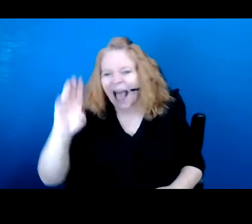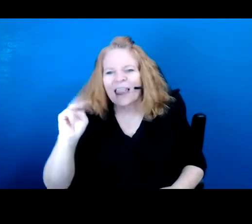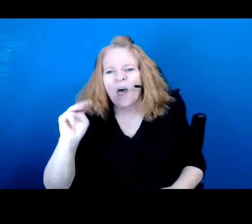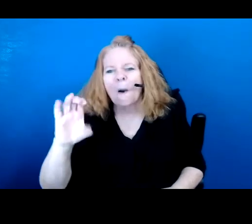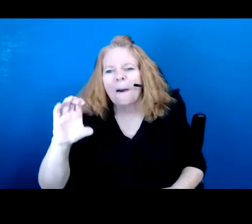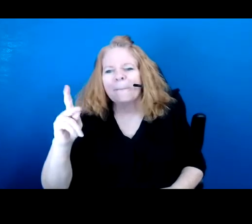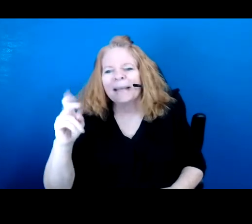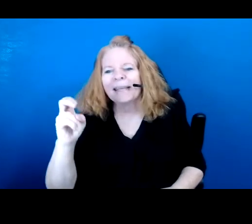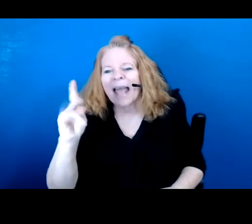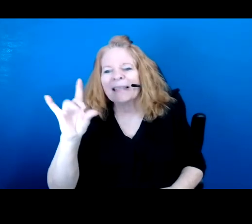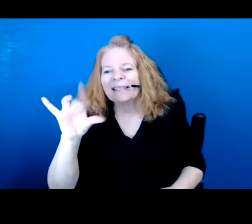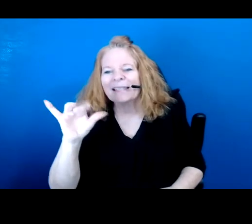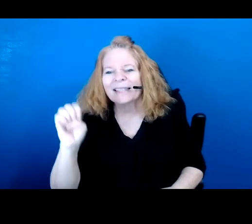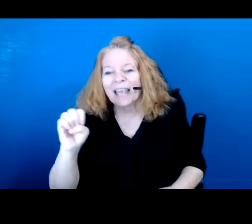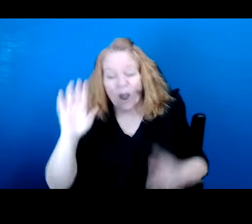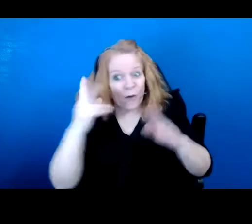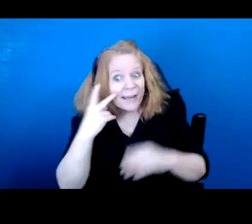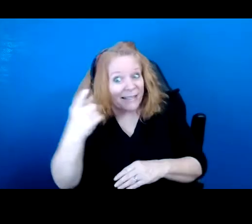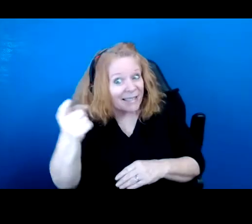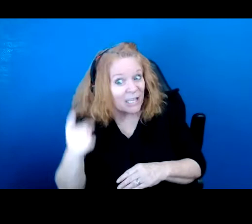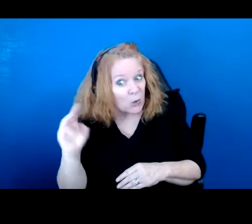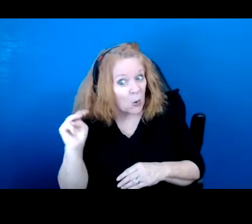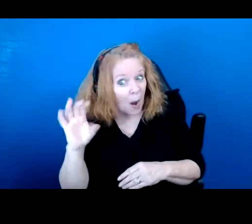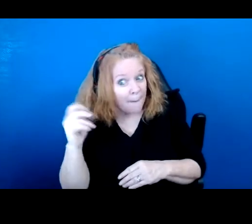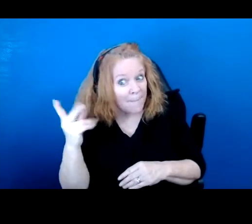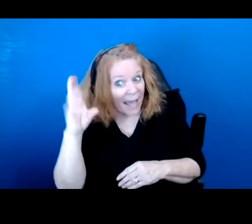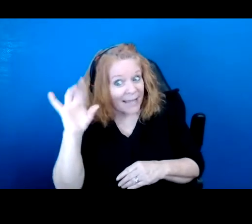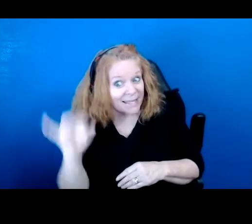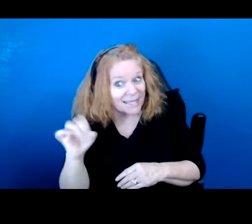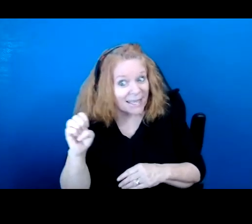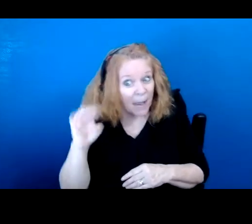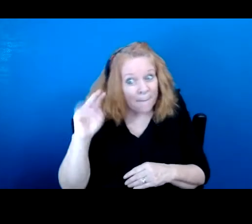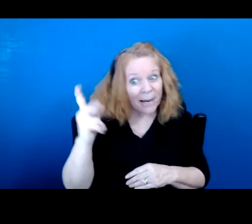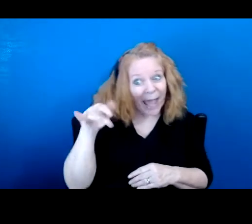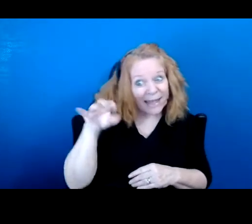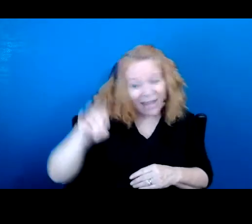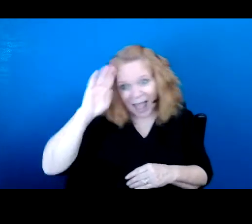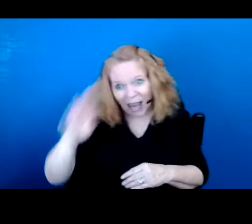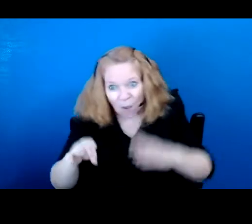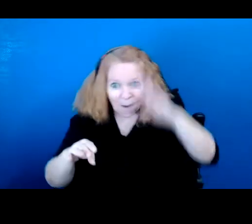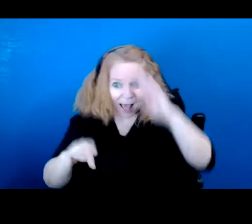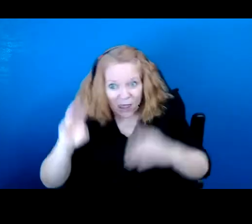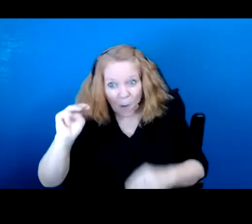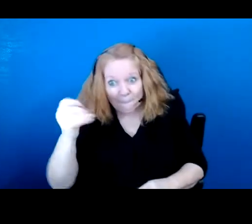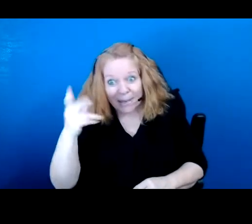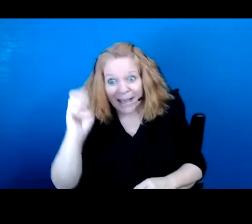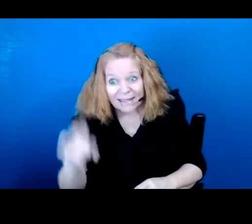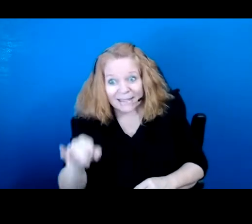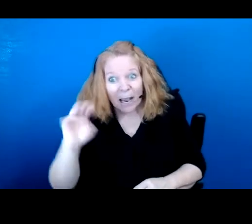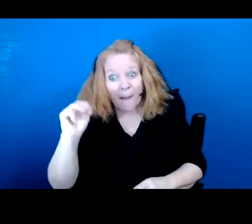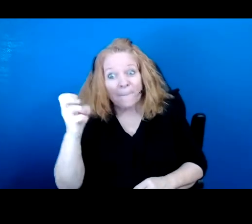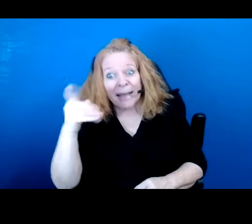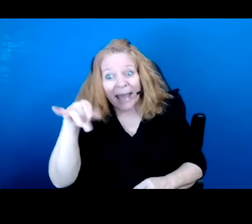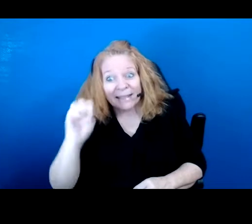mckenzie qué maravilloso verte me quieren si para que encima que en sí hola hola hola me cansé